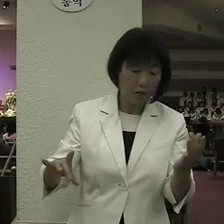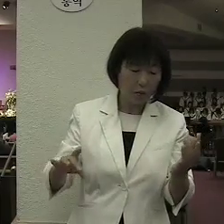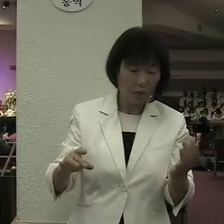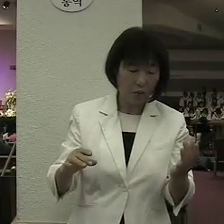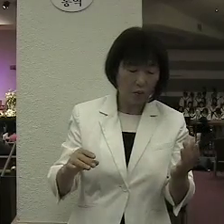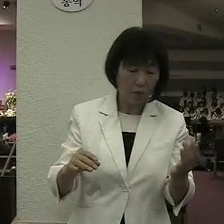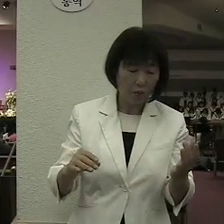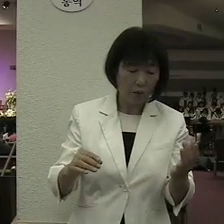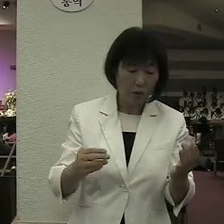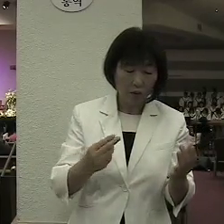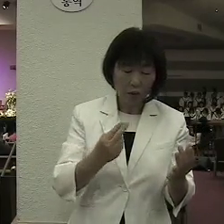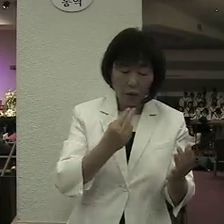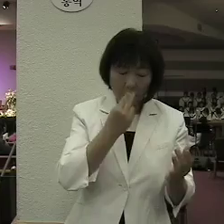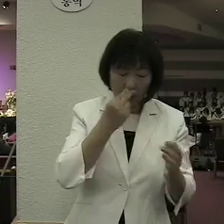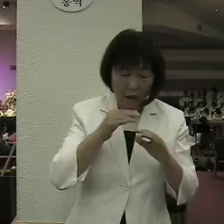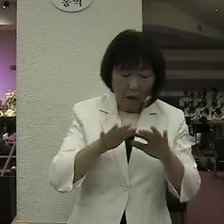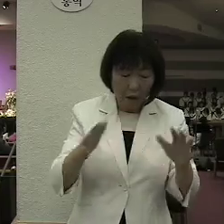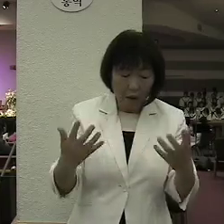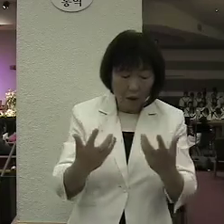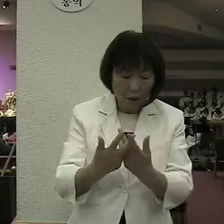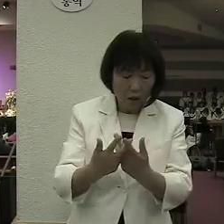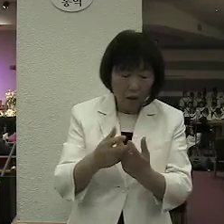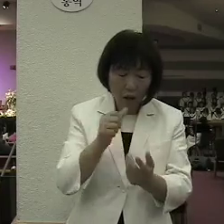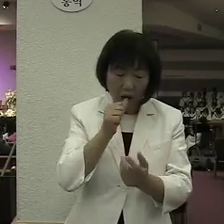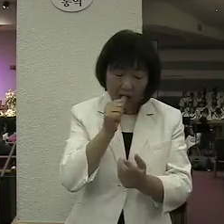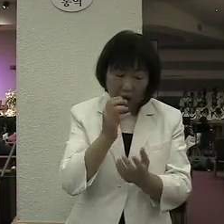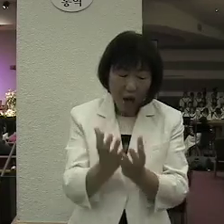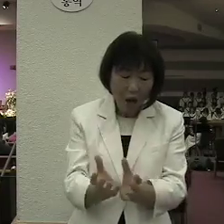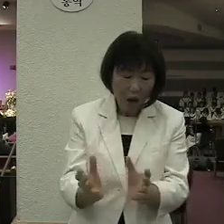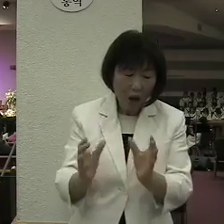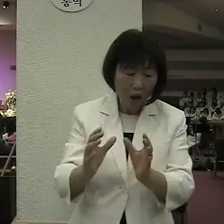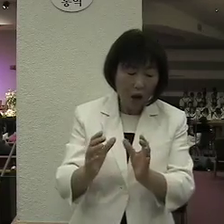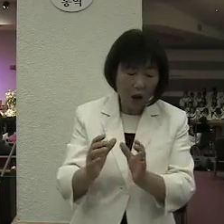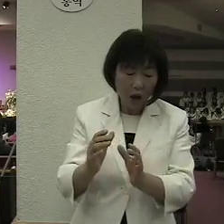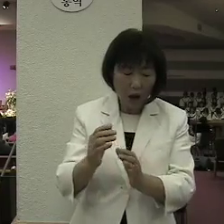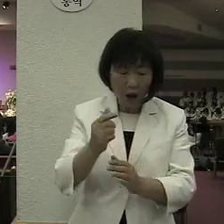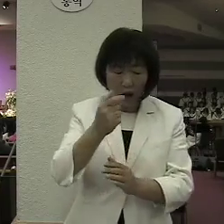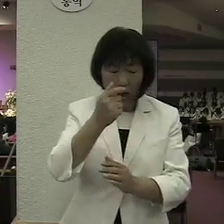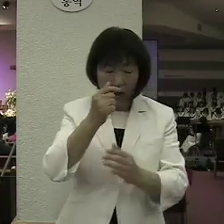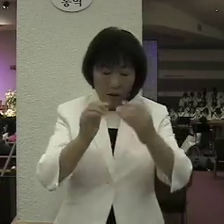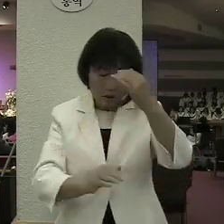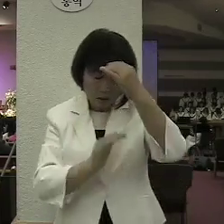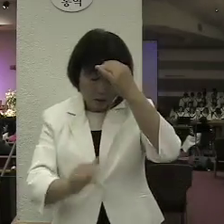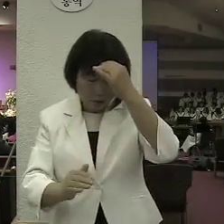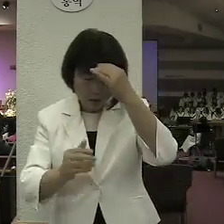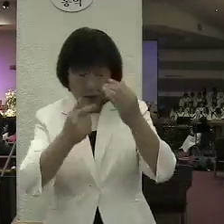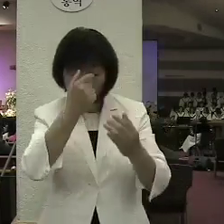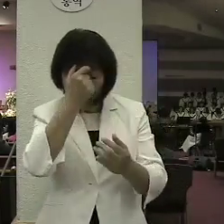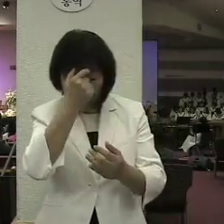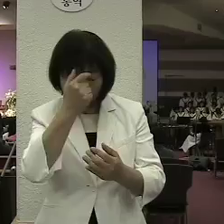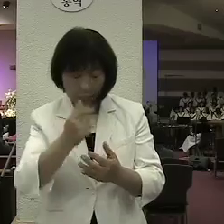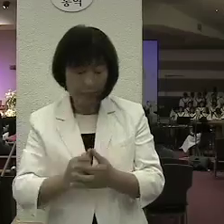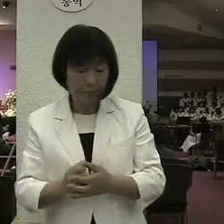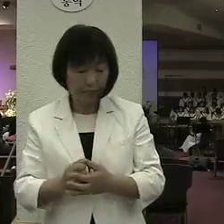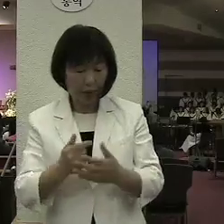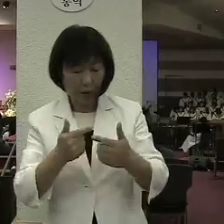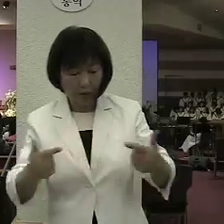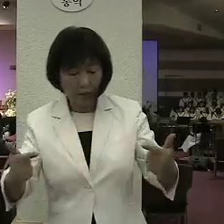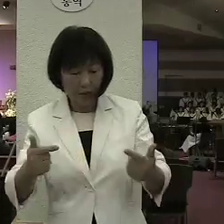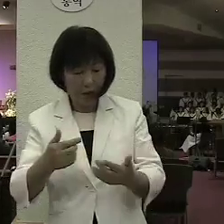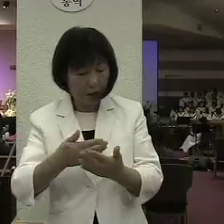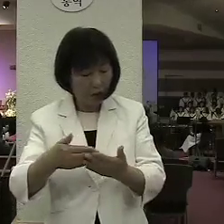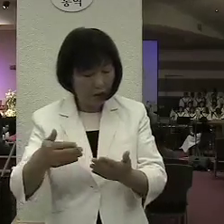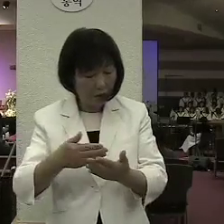구원받은 하나님의 백성들을 가리킵니다. 하나님의 모든 창조물과 하나님의 구원받은 모든 백성들이